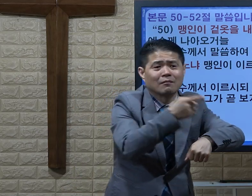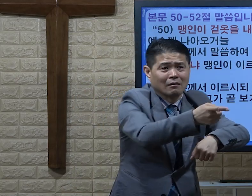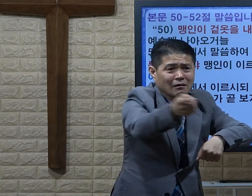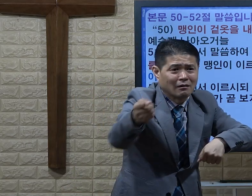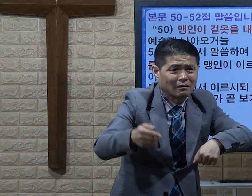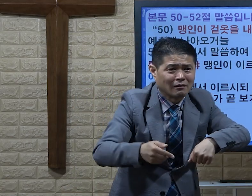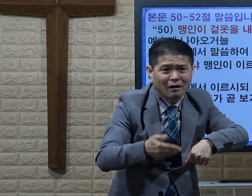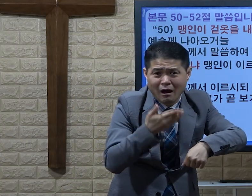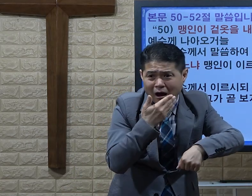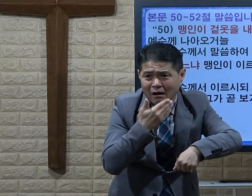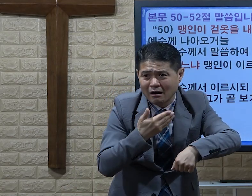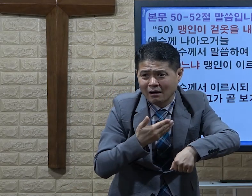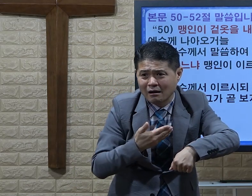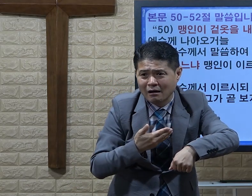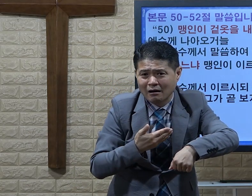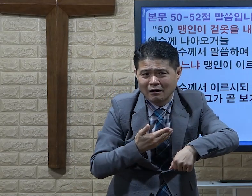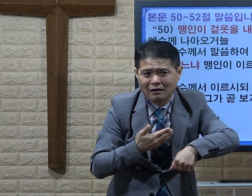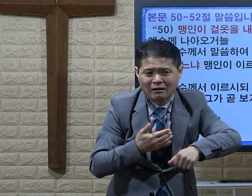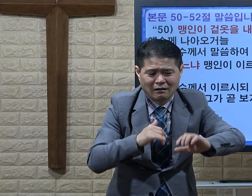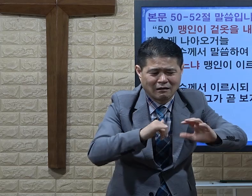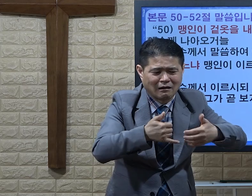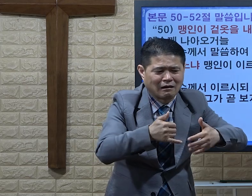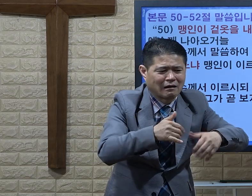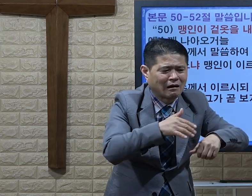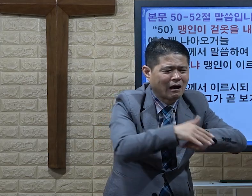대부분이 그렇게 생각하지 않겠습니까?